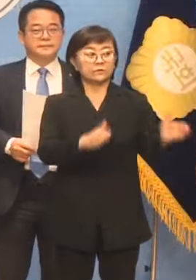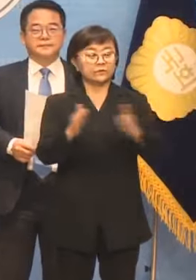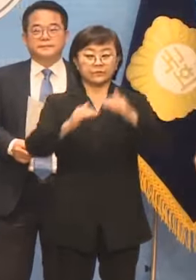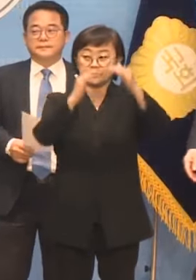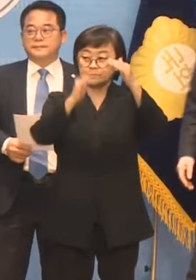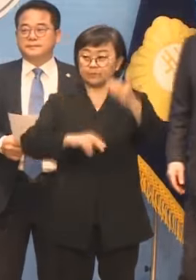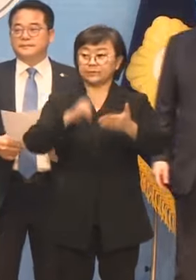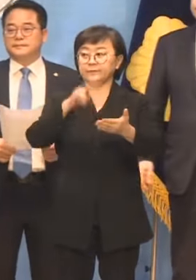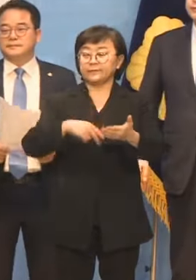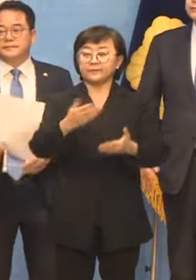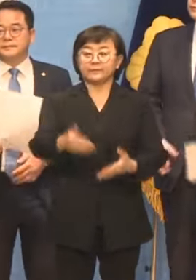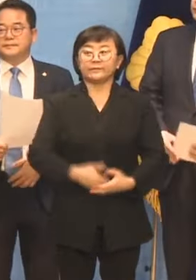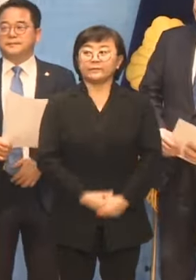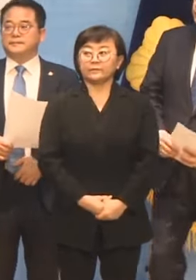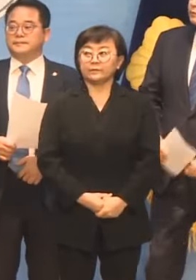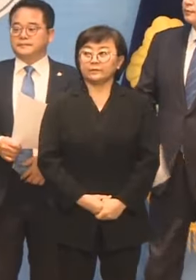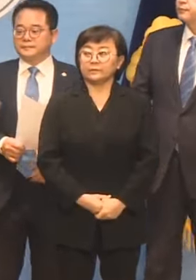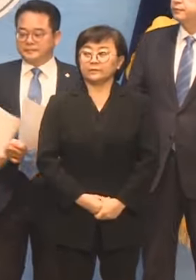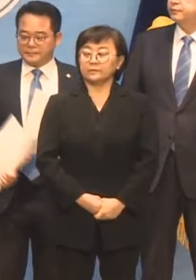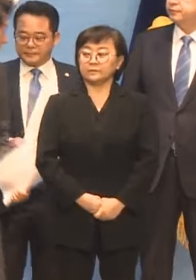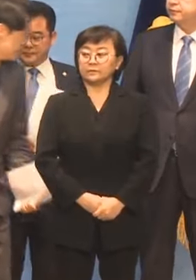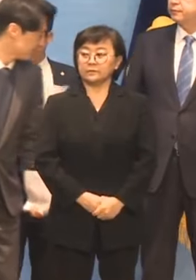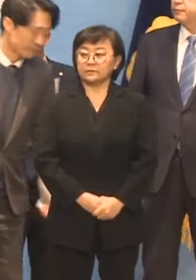회견문 낭독하도록 하겠습니다.